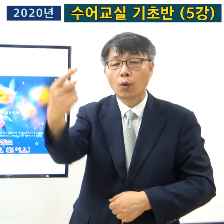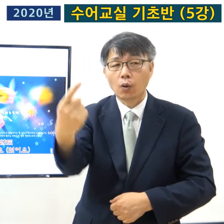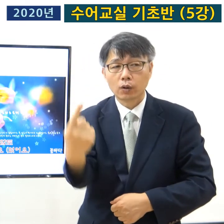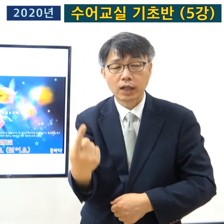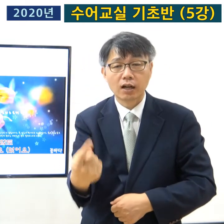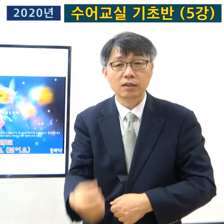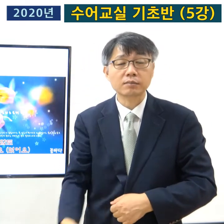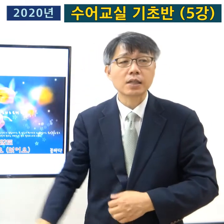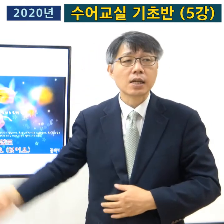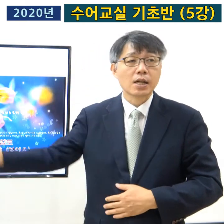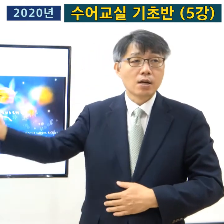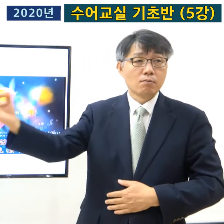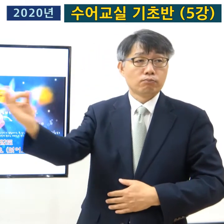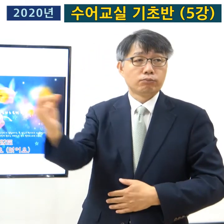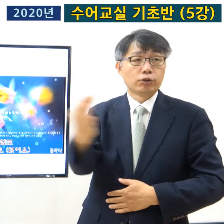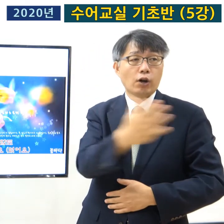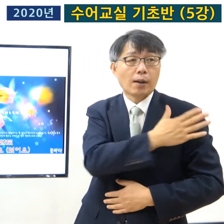가난함도 그 다음